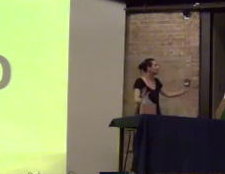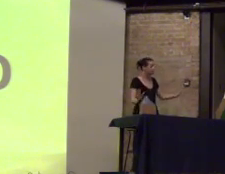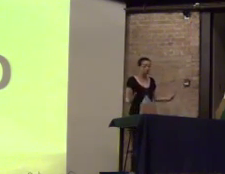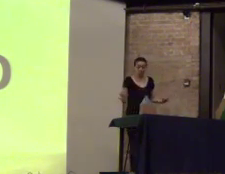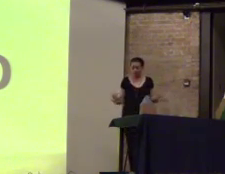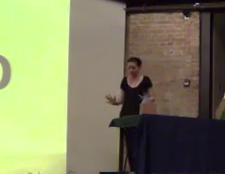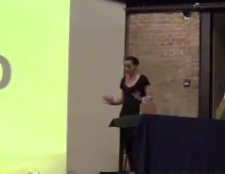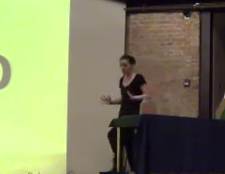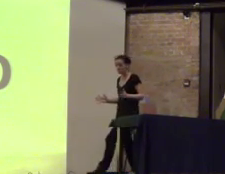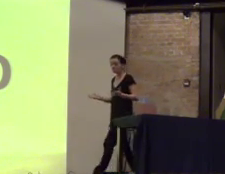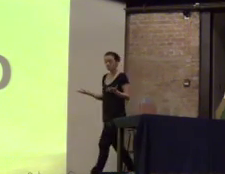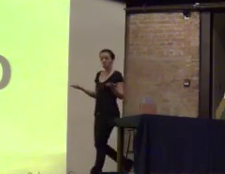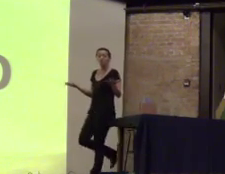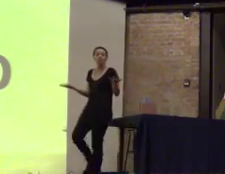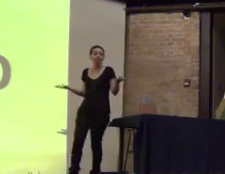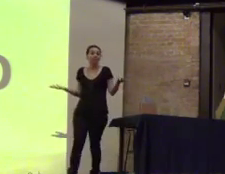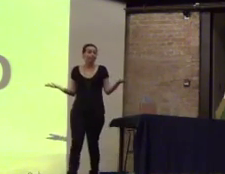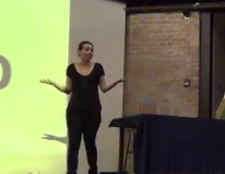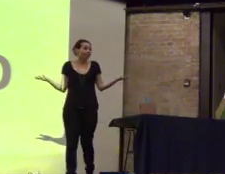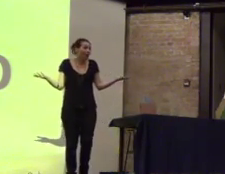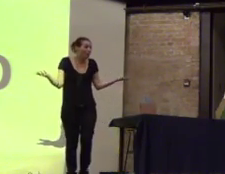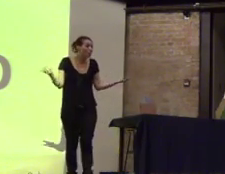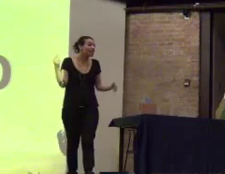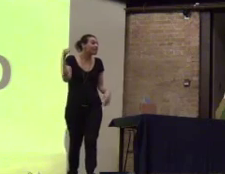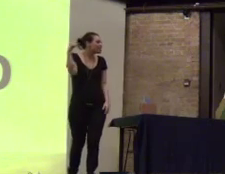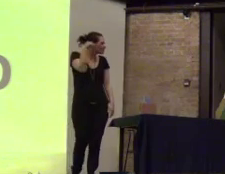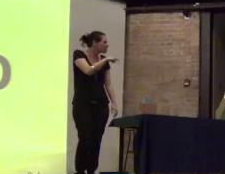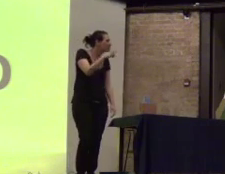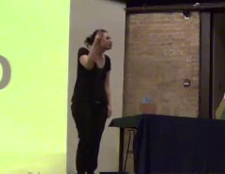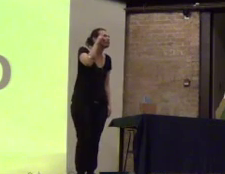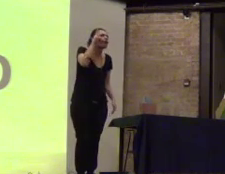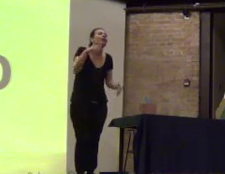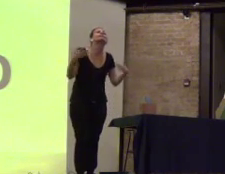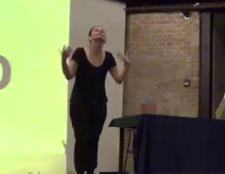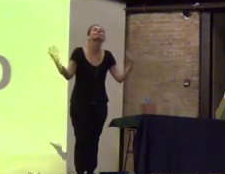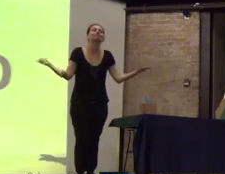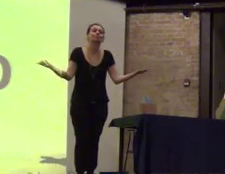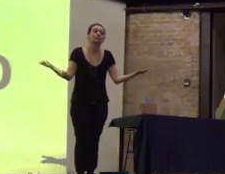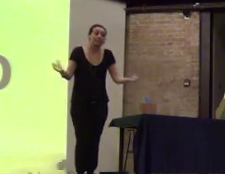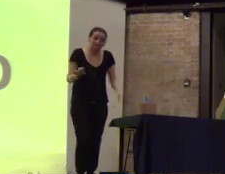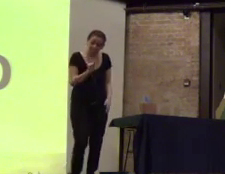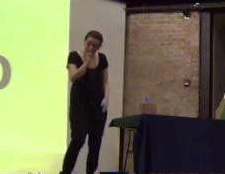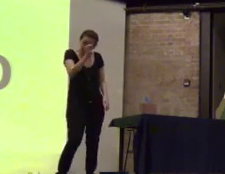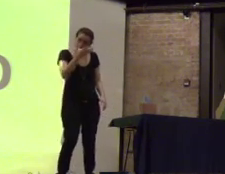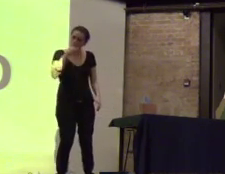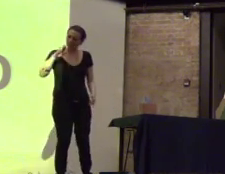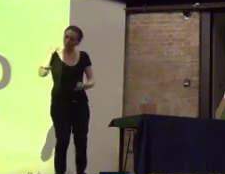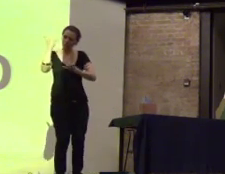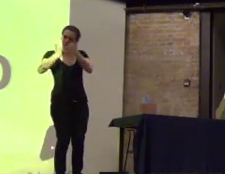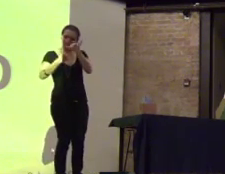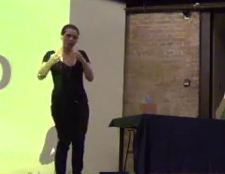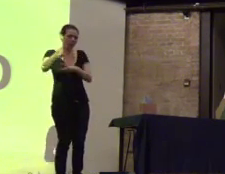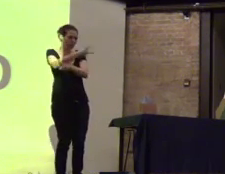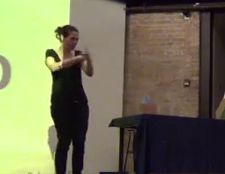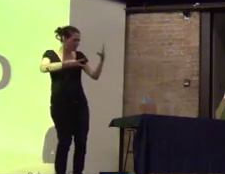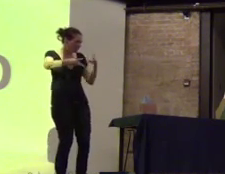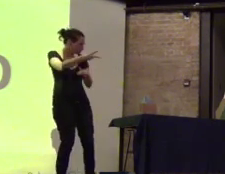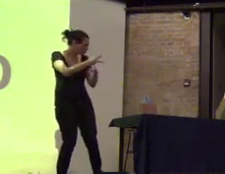Estava tudo em paz. Então essa história, o que é? Se as crianças